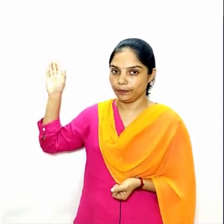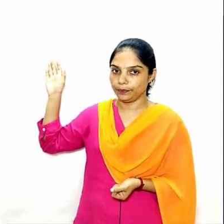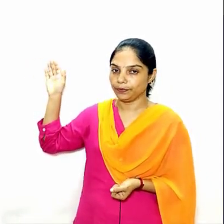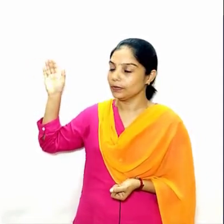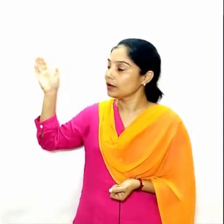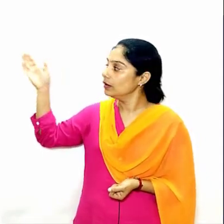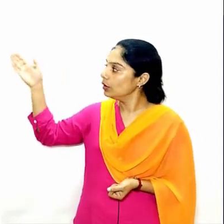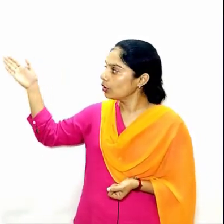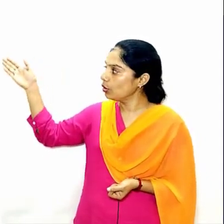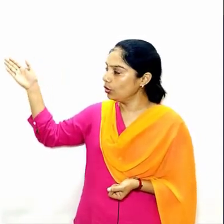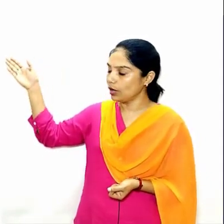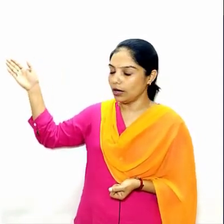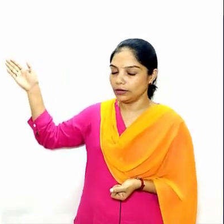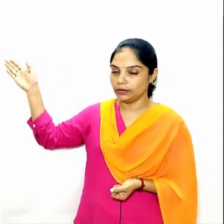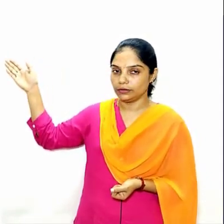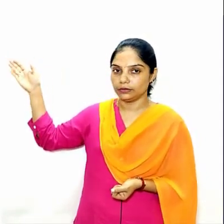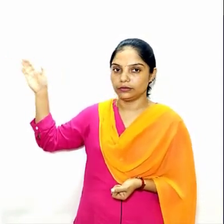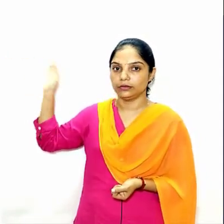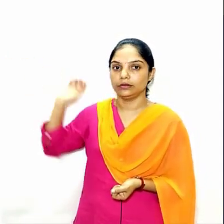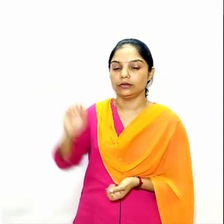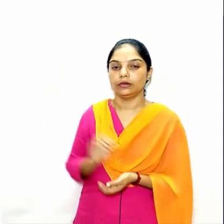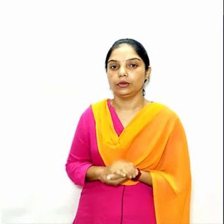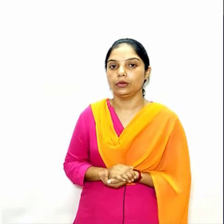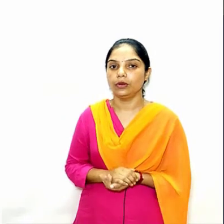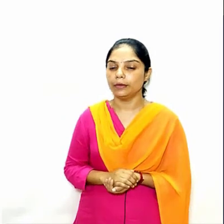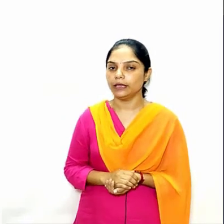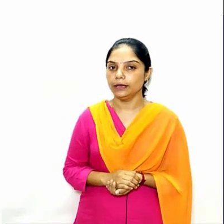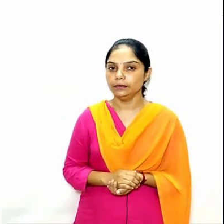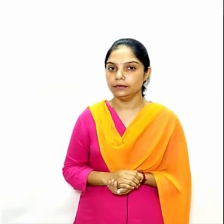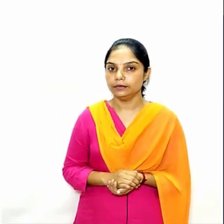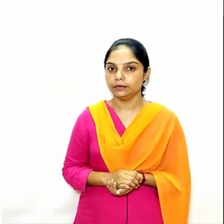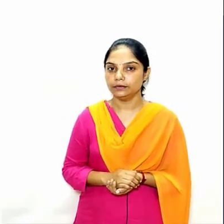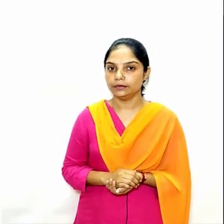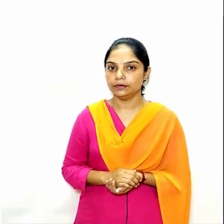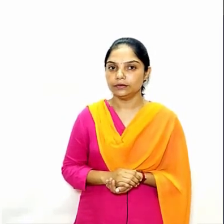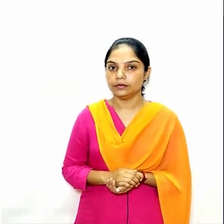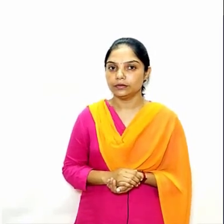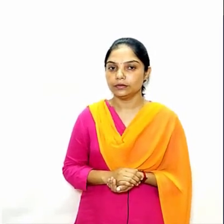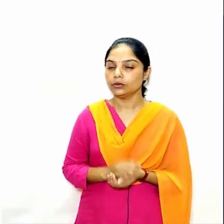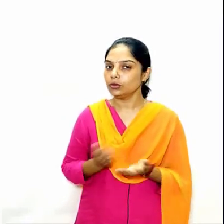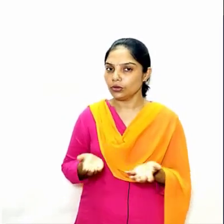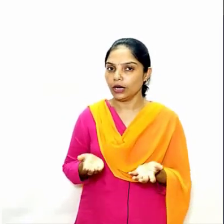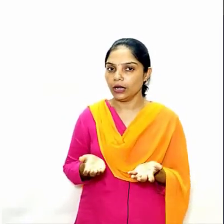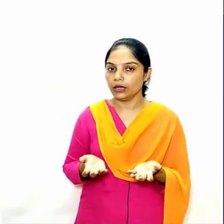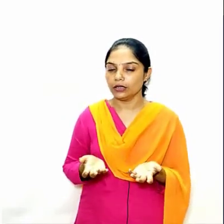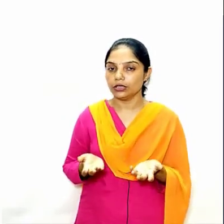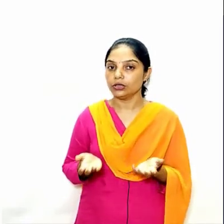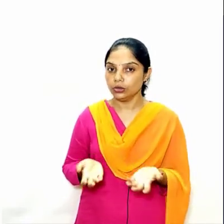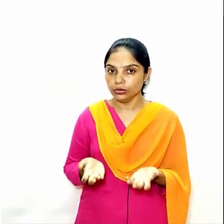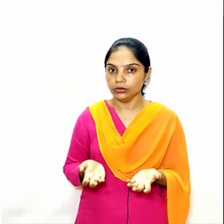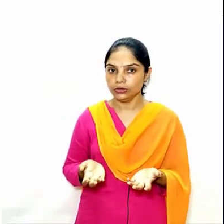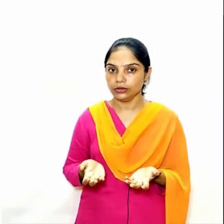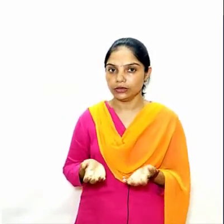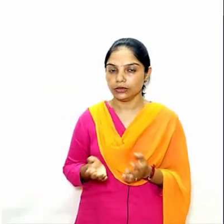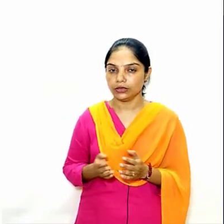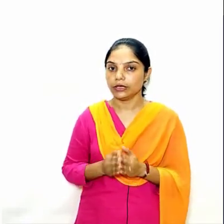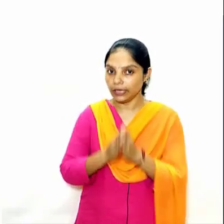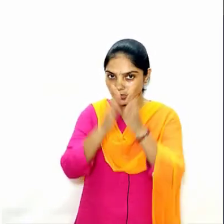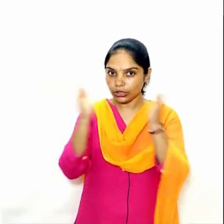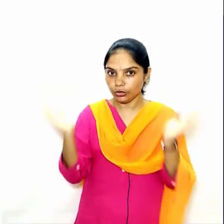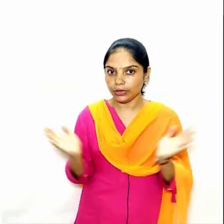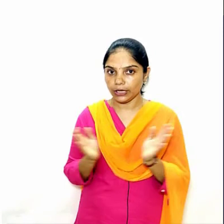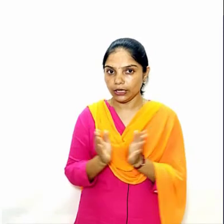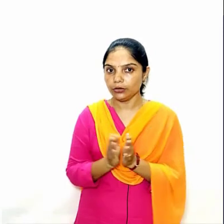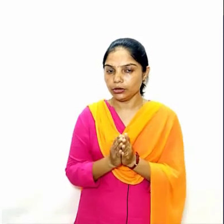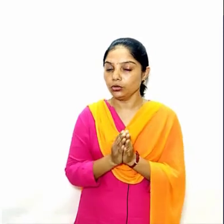बताओ? कोहरा। कोहरा मतलब कोहरा, धुंध।